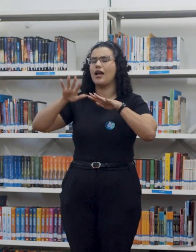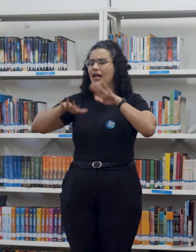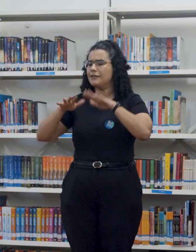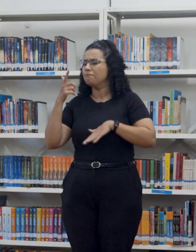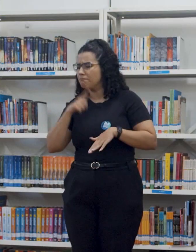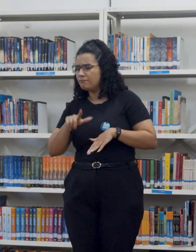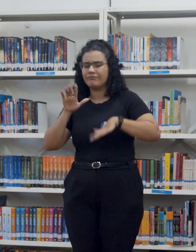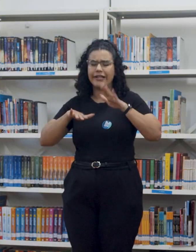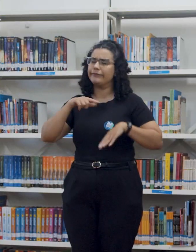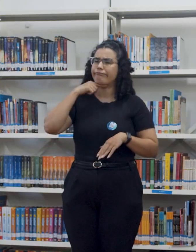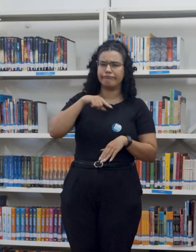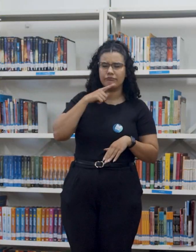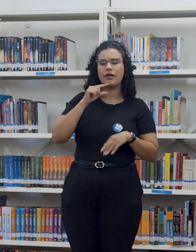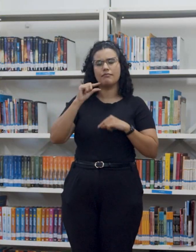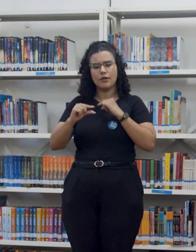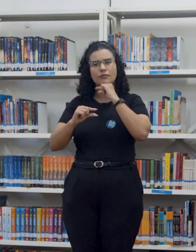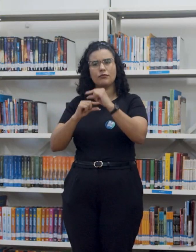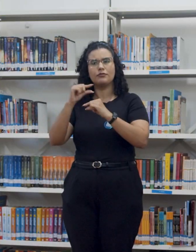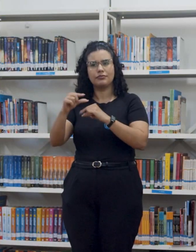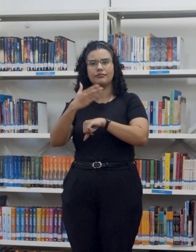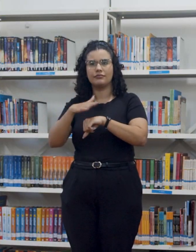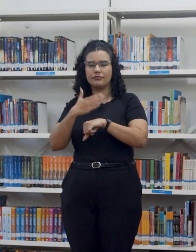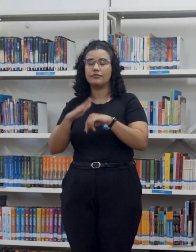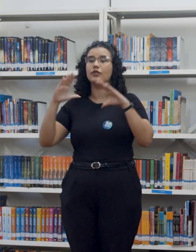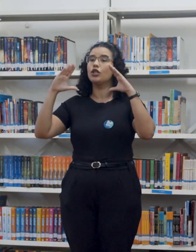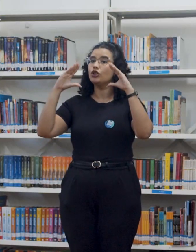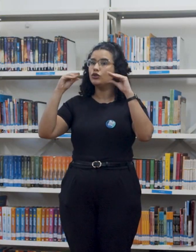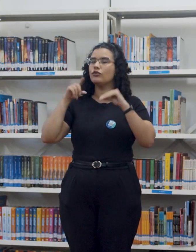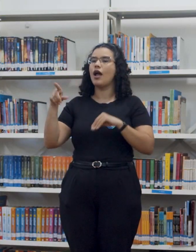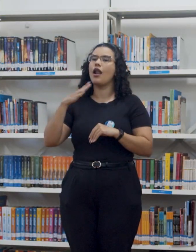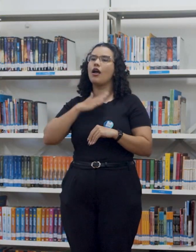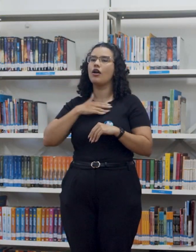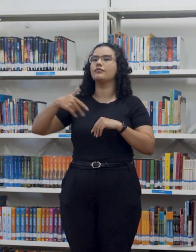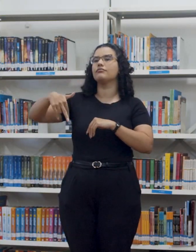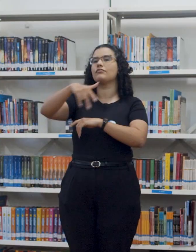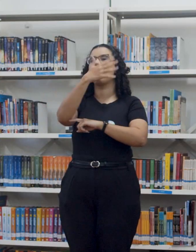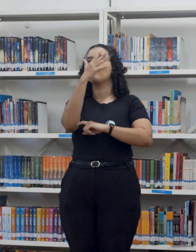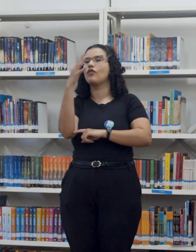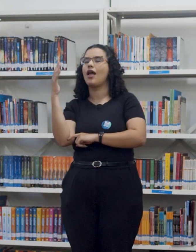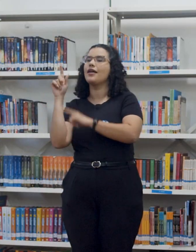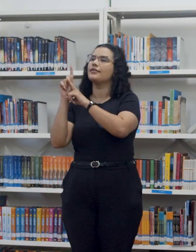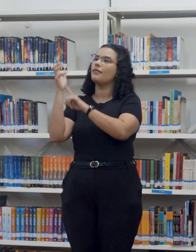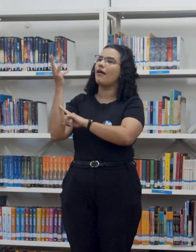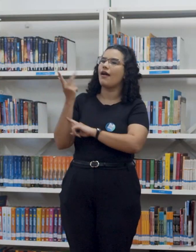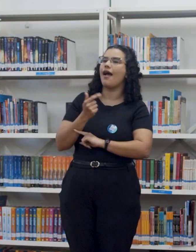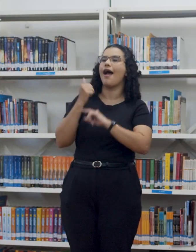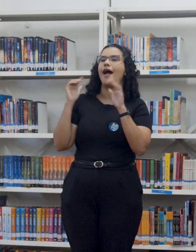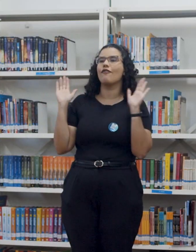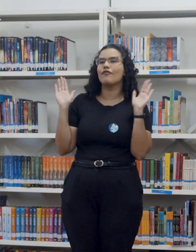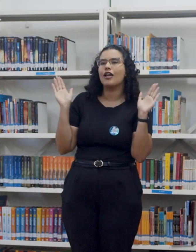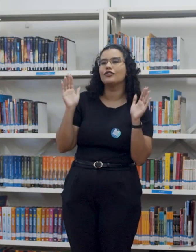mas aos poucos ela vai pegando o jeito. De noite, ela gosta de andar pela floresta, ir atrás das fadinhas e brincar com os